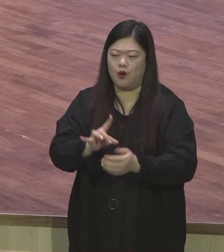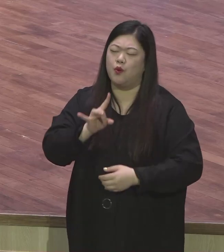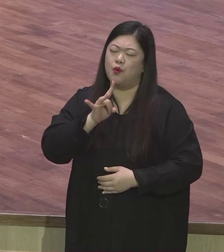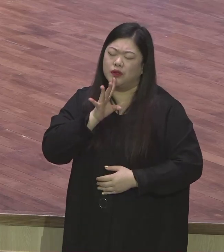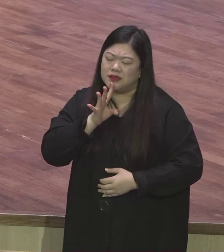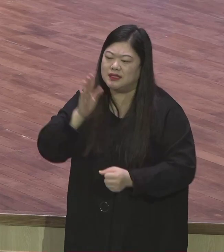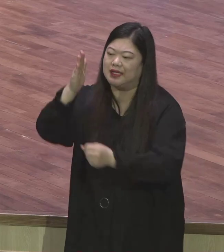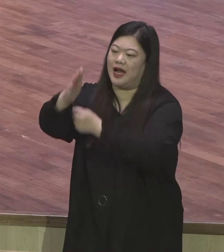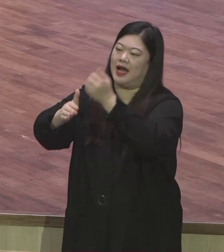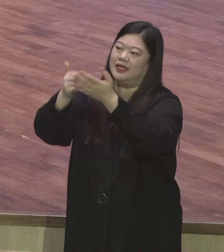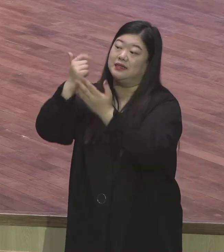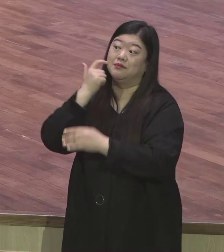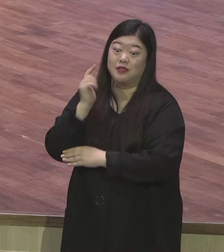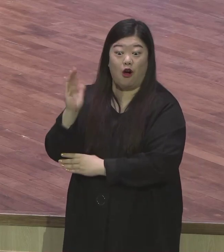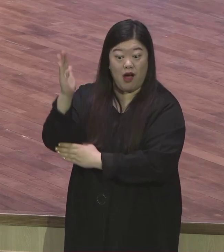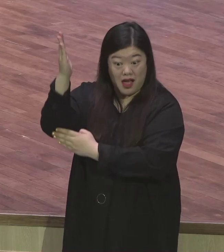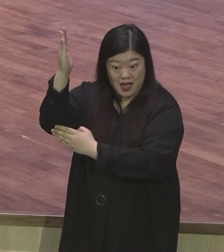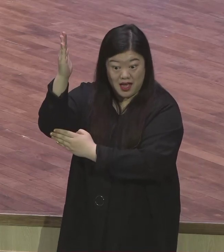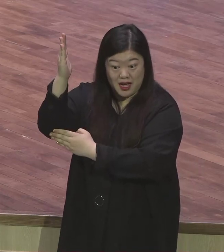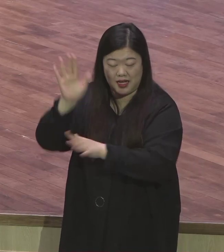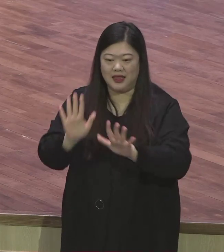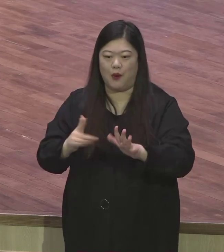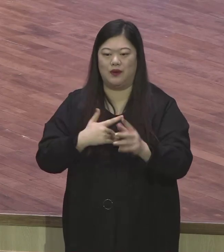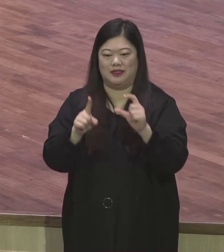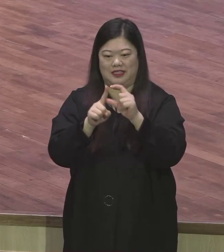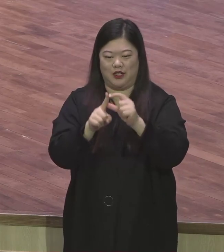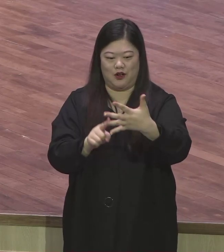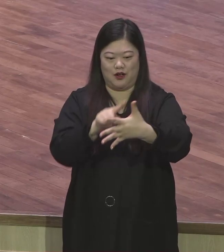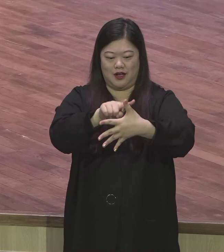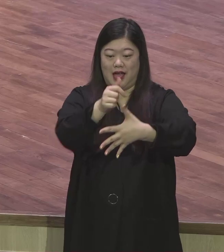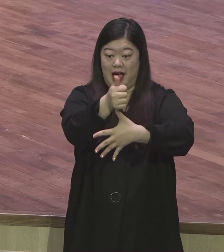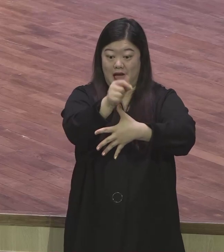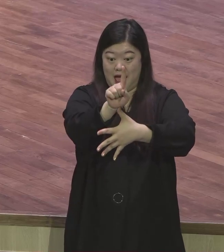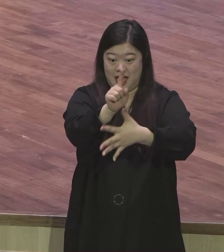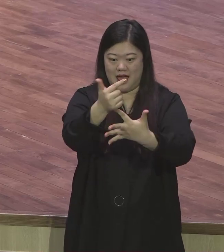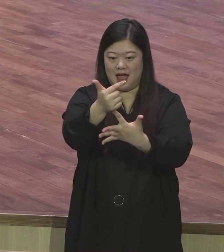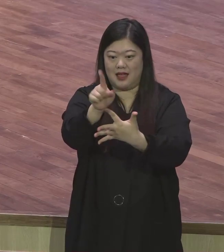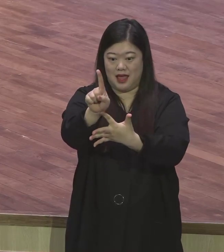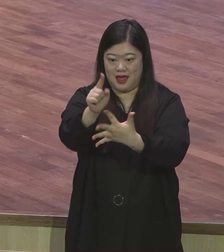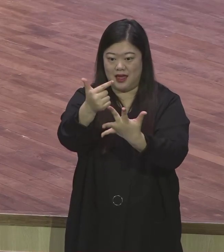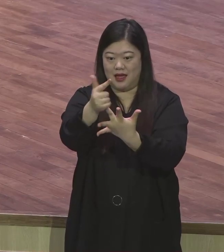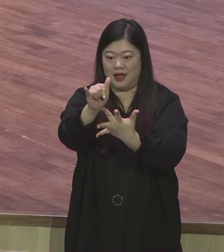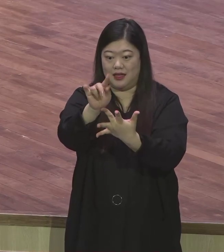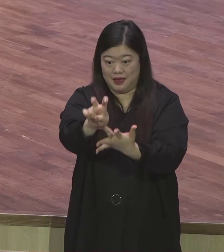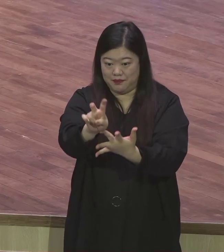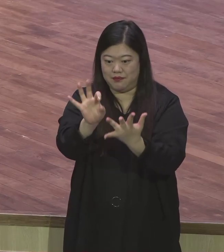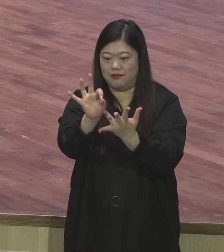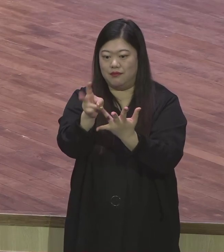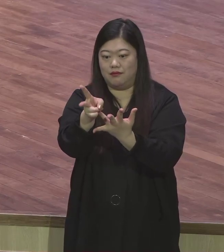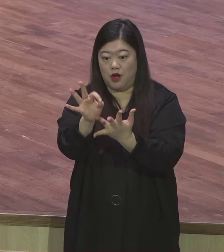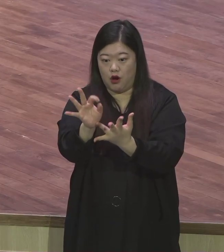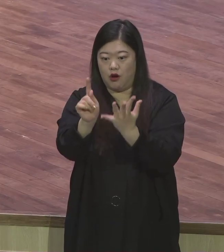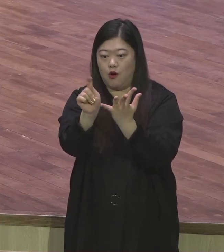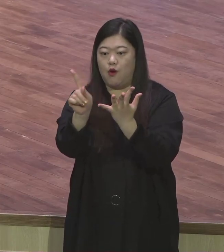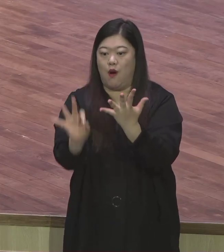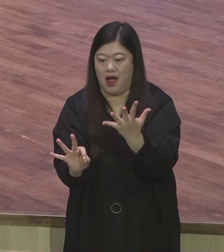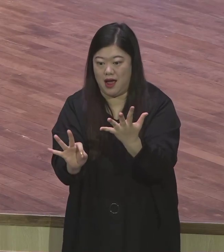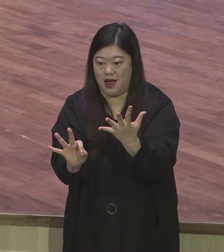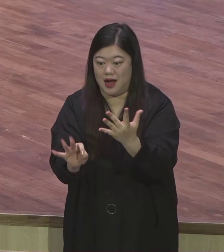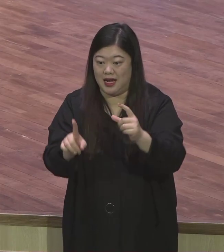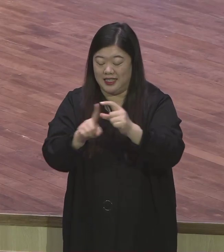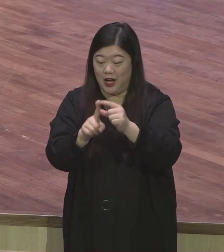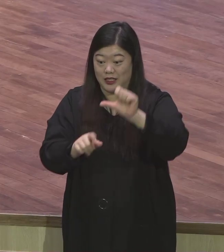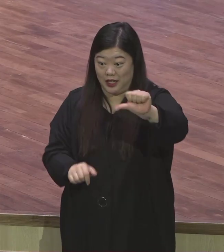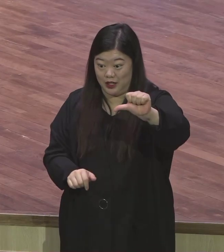그 다섯 글자의 첫 글자를 대지로 삼아서 여러분에게 우리가 어떻게 하면